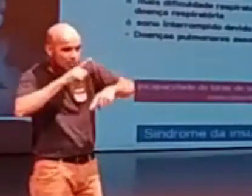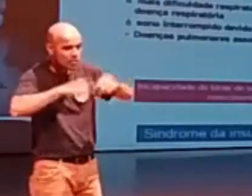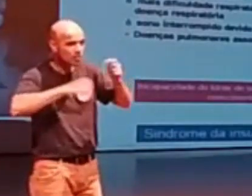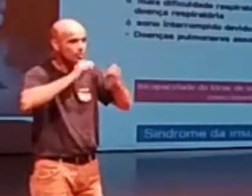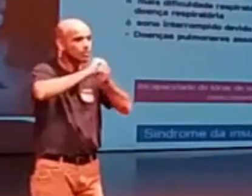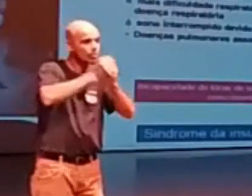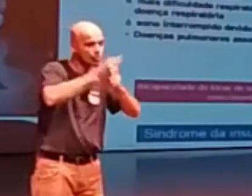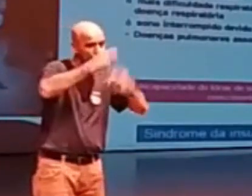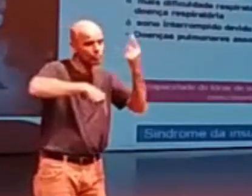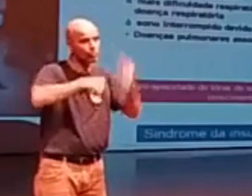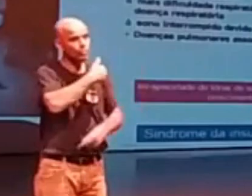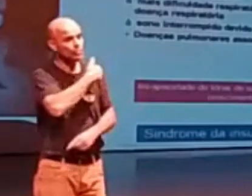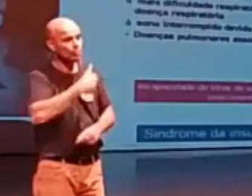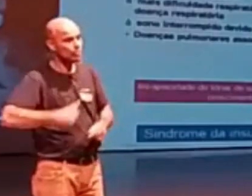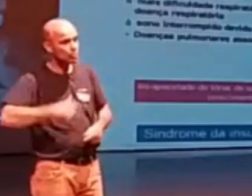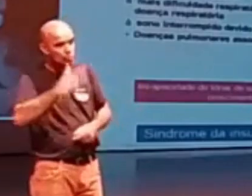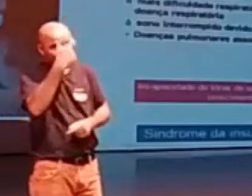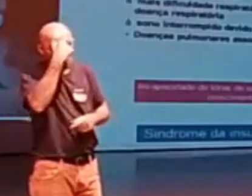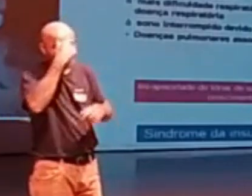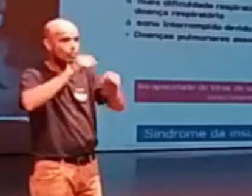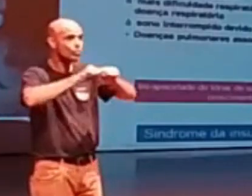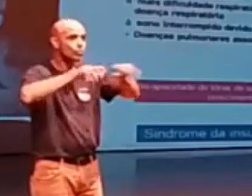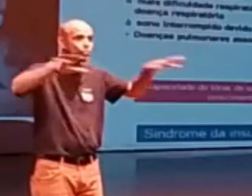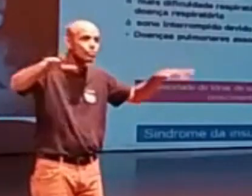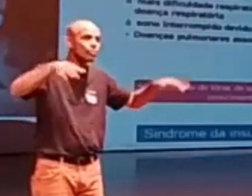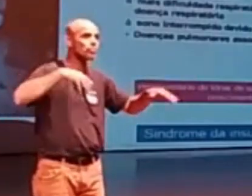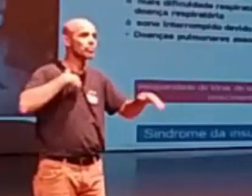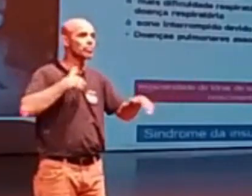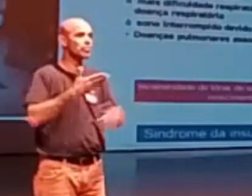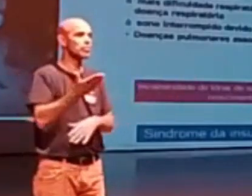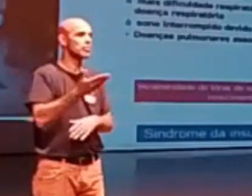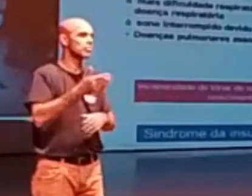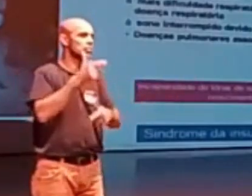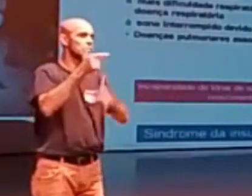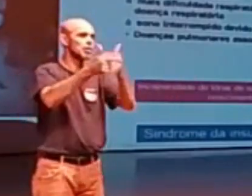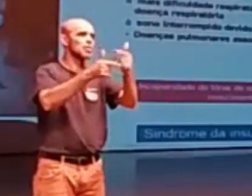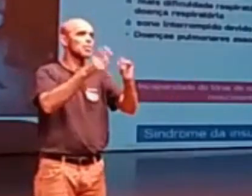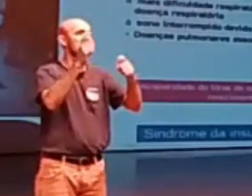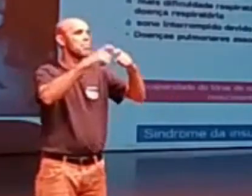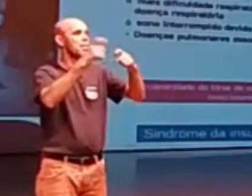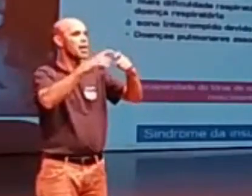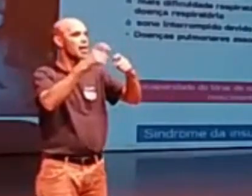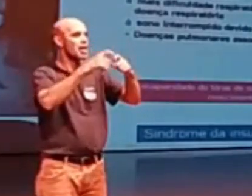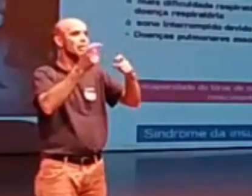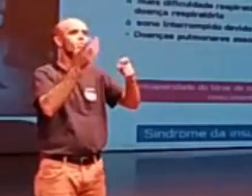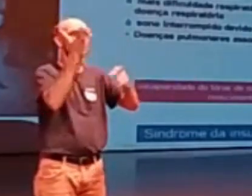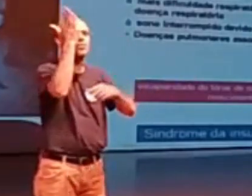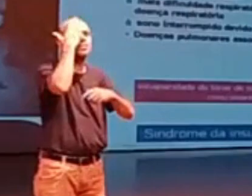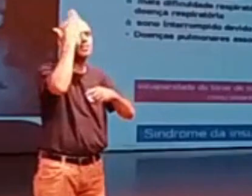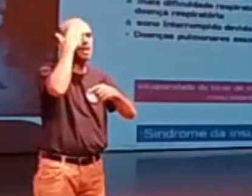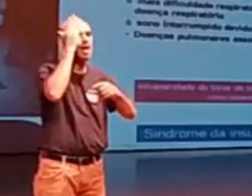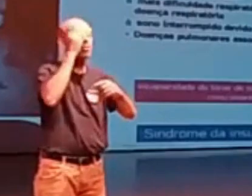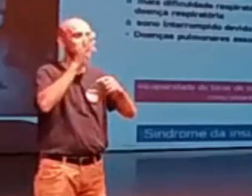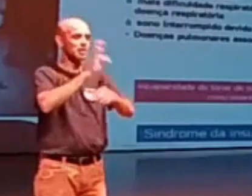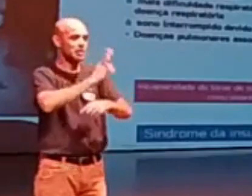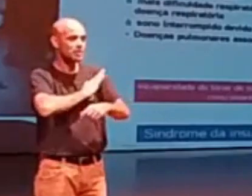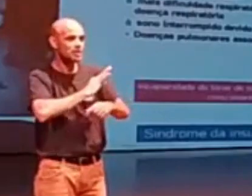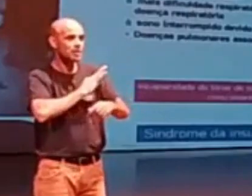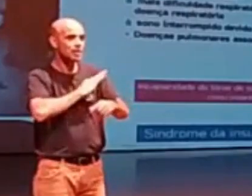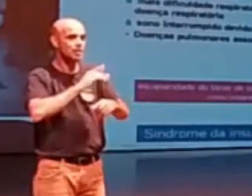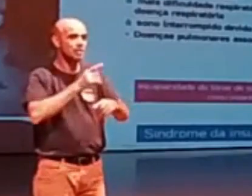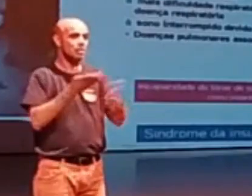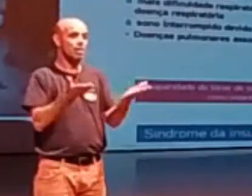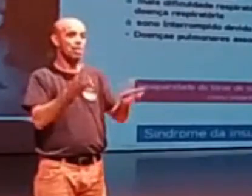políticas públicas, conscientização, colegas cirurgiões também que saibam algumas outras técnicas e tocam terror, falando que, olha, vai